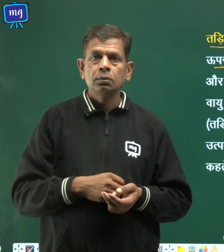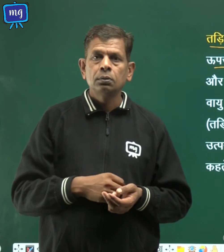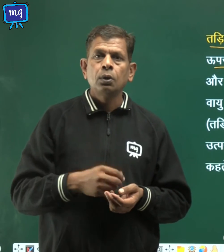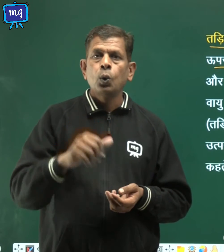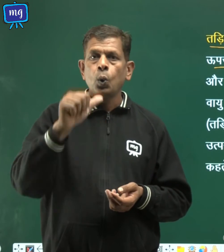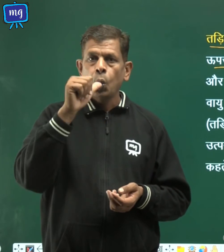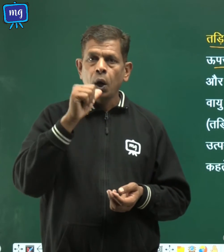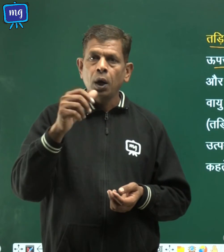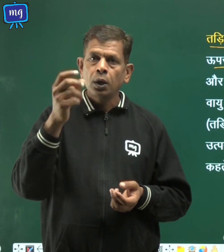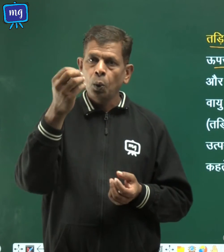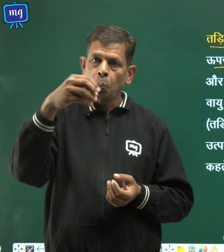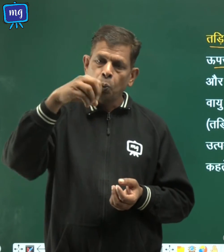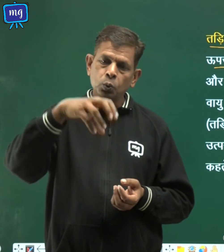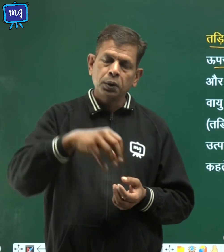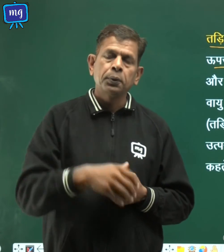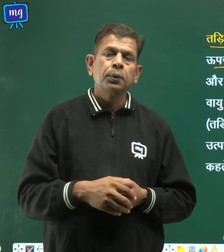जल की बूंदे